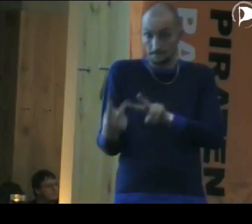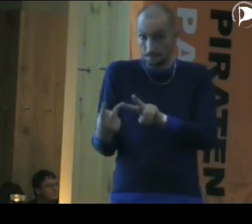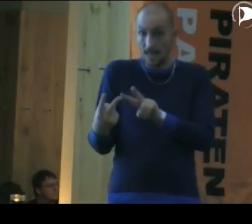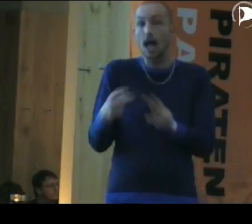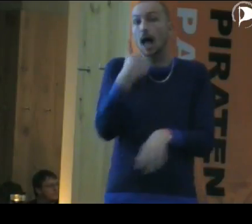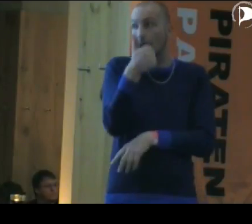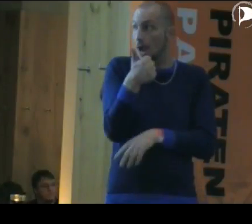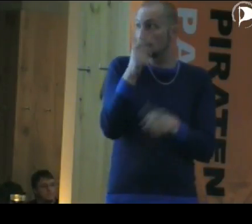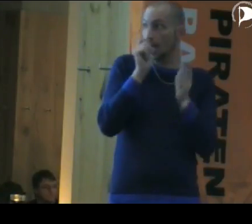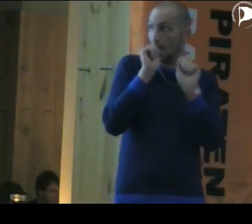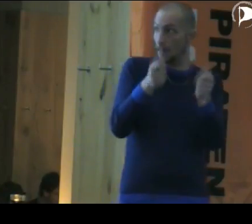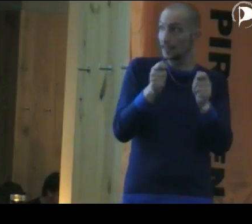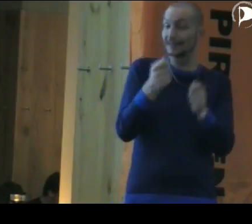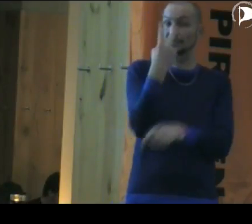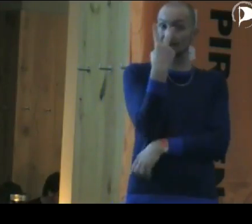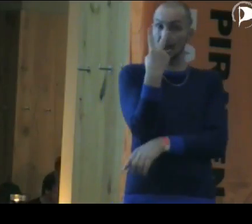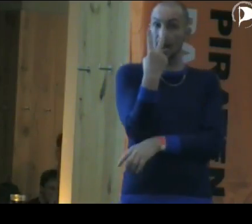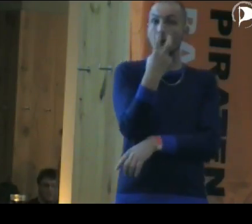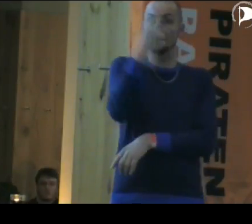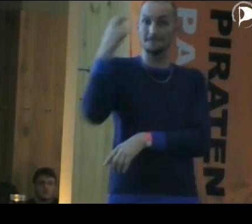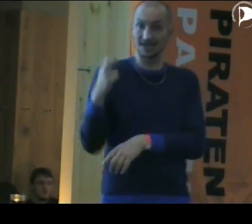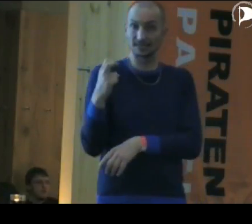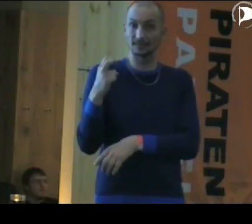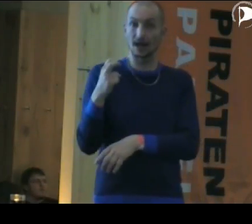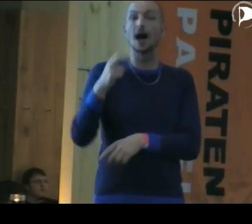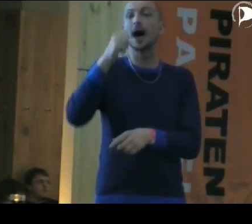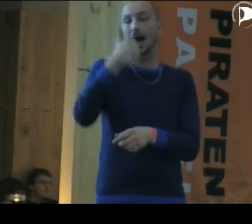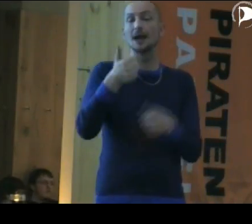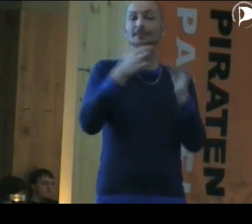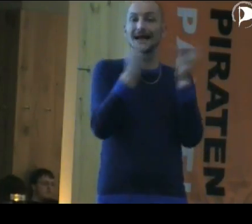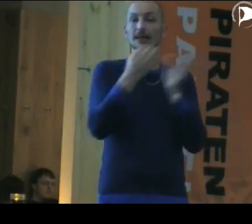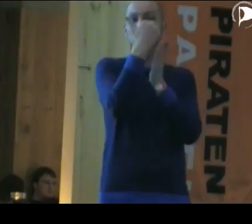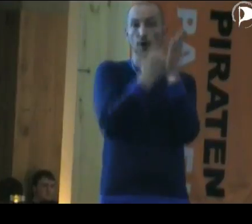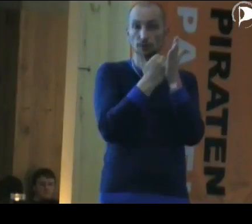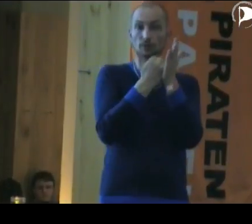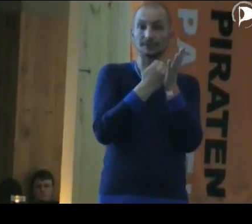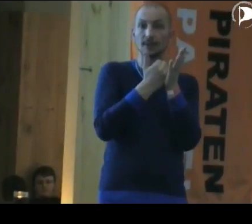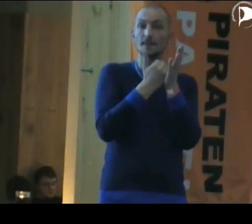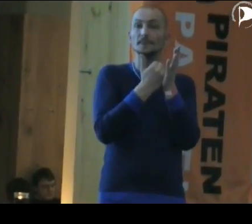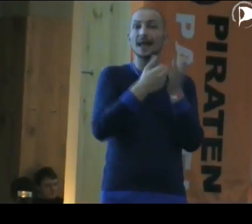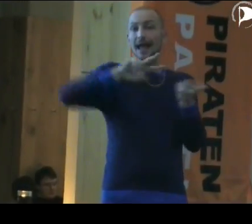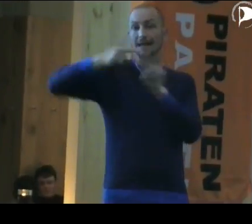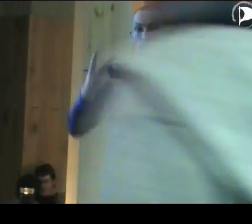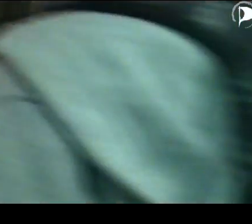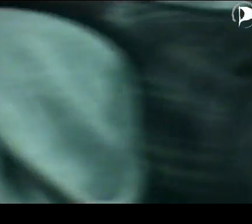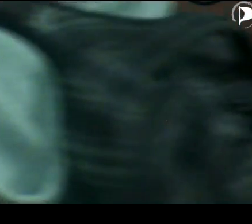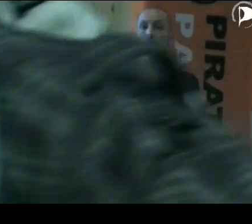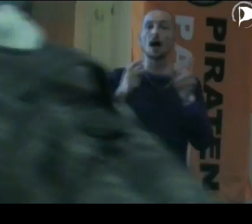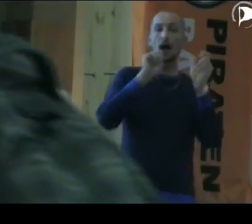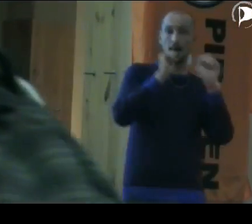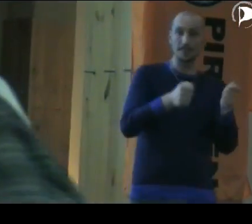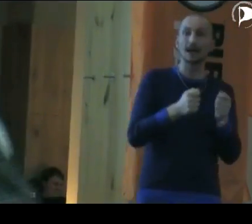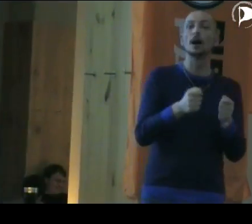ein antrag auf die wahl von den zwei weiteren einfachen eines opfers änderungsantrag die wahl des ikg und die wahlergebnisse überzieht er zu